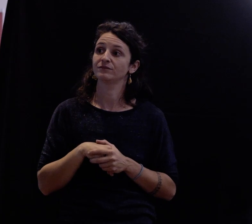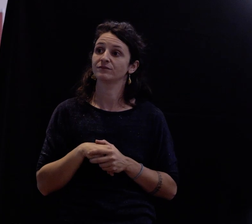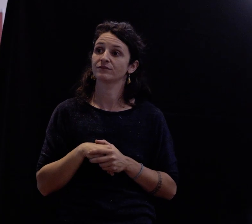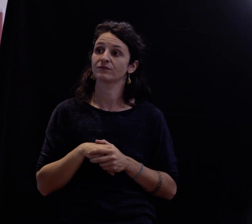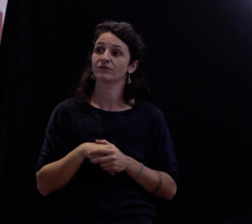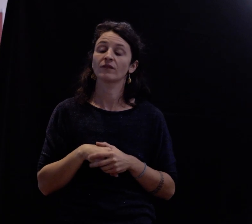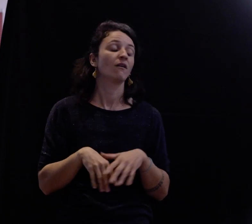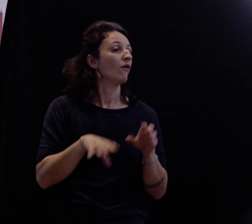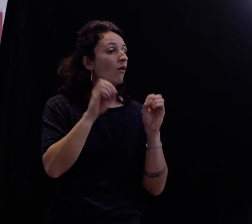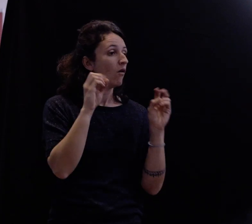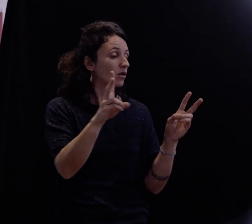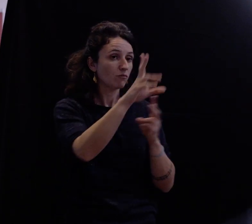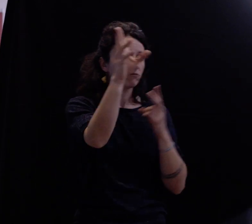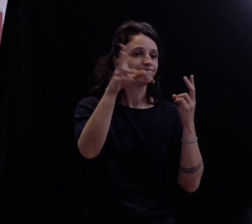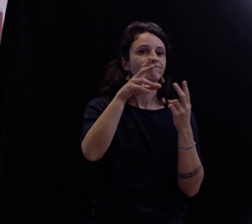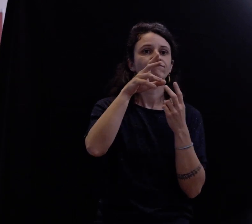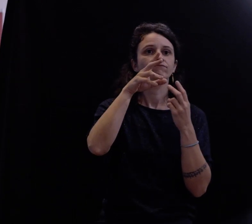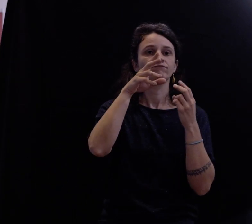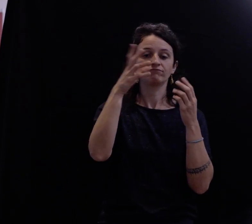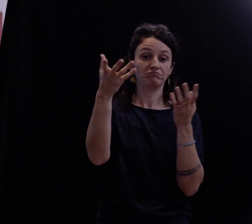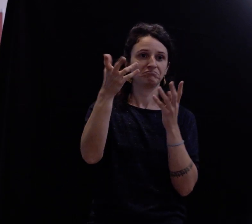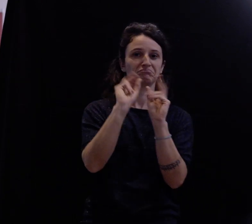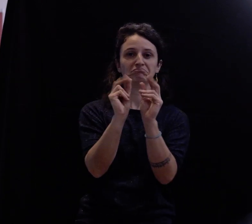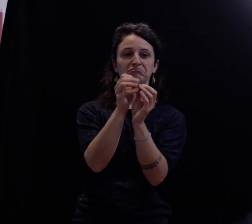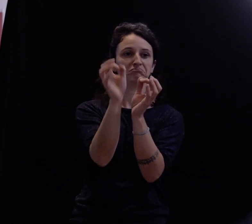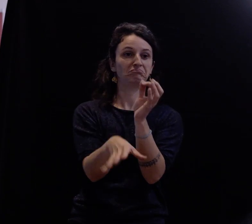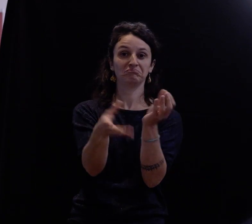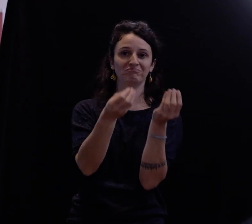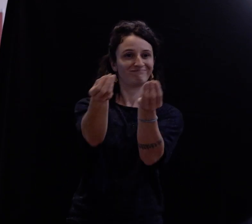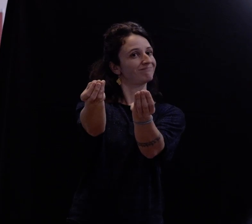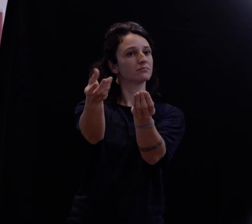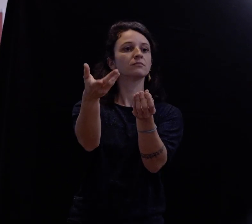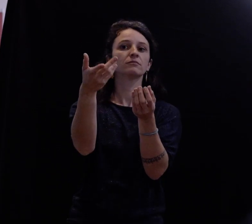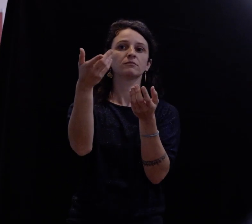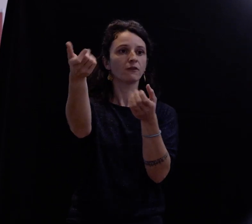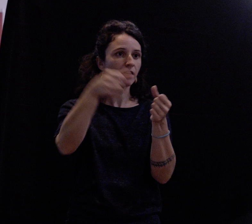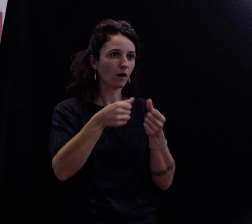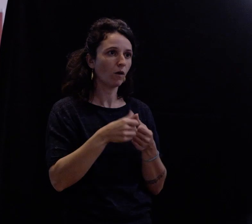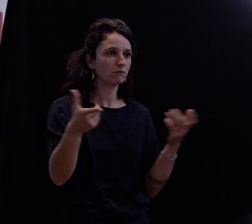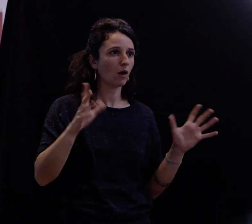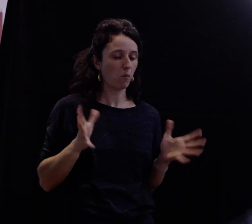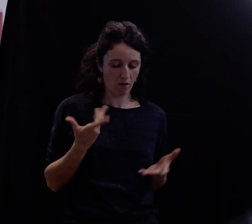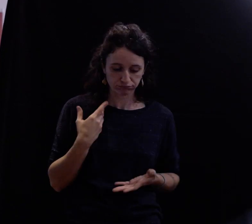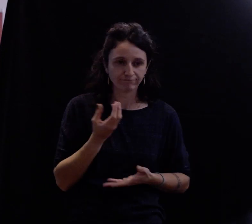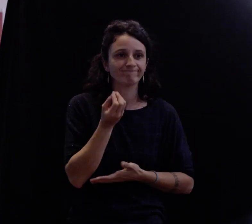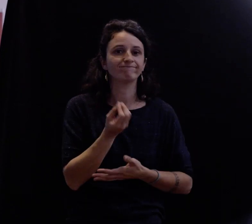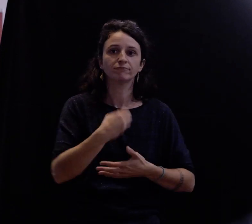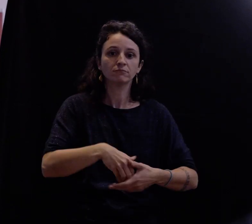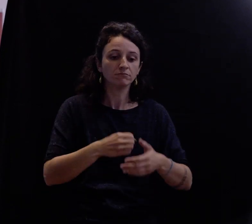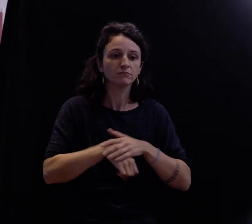Donc, ok, une fois qu'on a dit ça, comment on fait si moi je veux avoir un enfant? Donc, on a vu qu'il y avait éventuellement un risque que la pathologie puisse